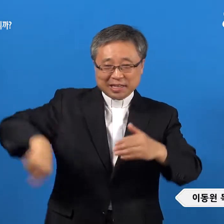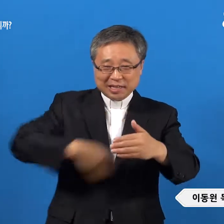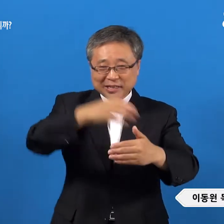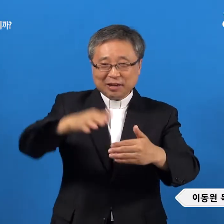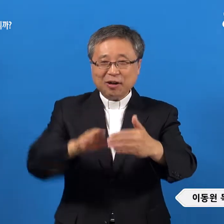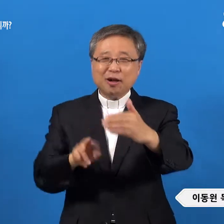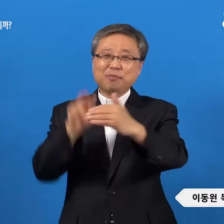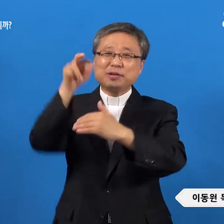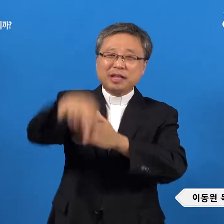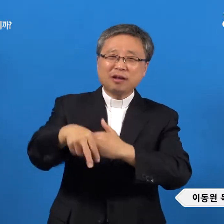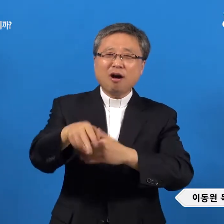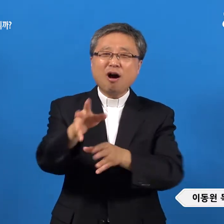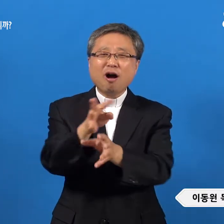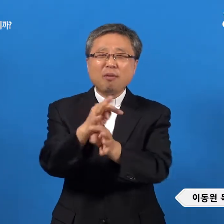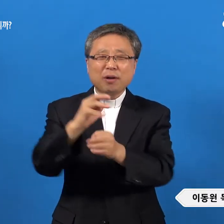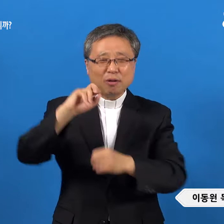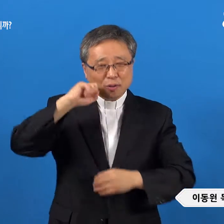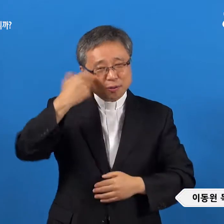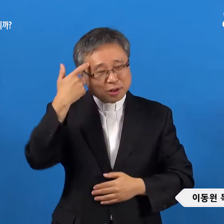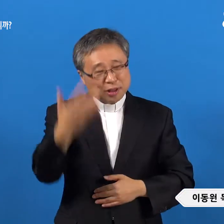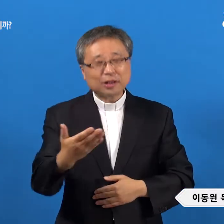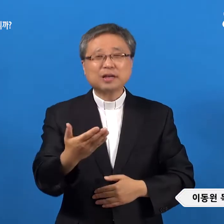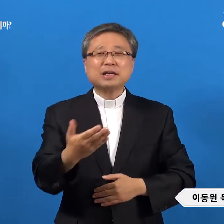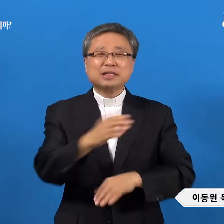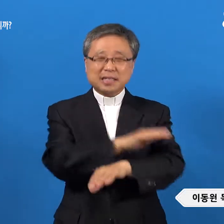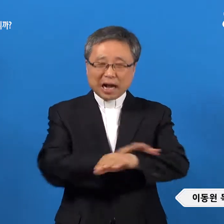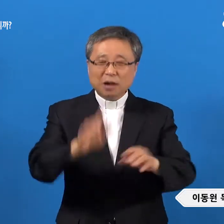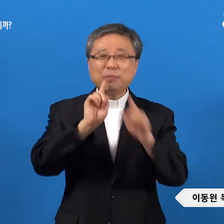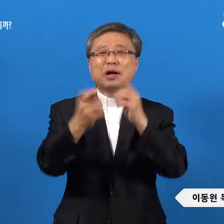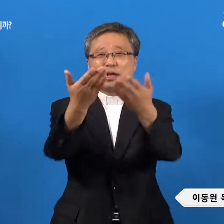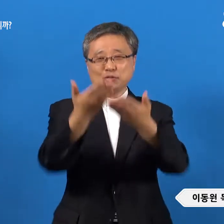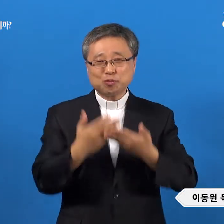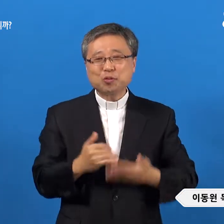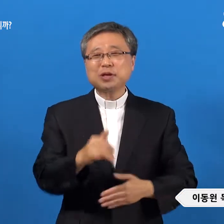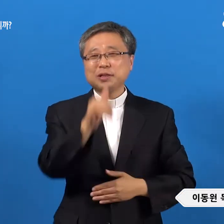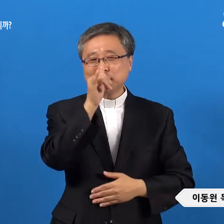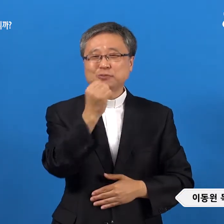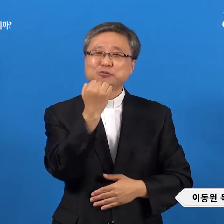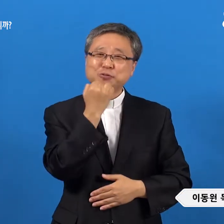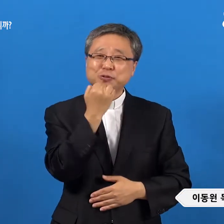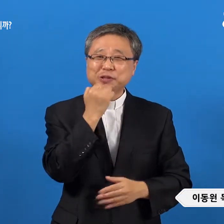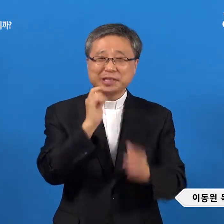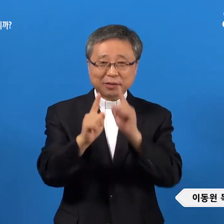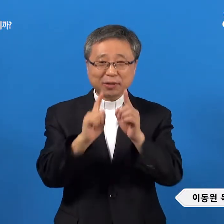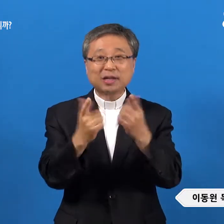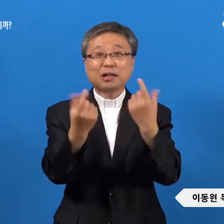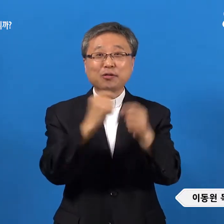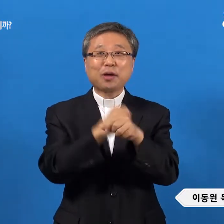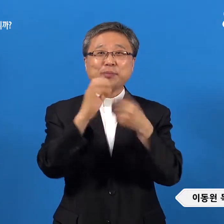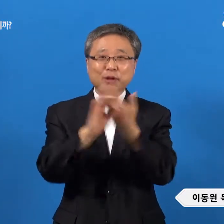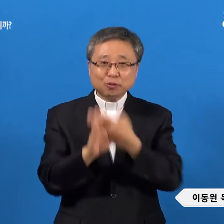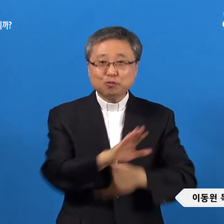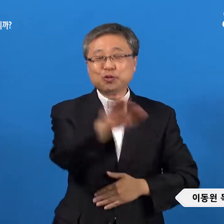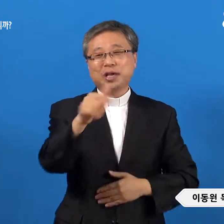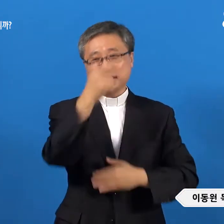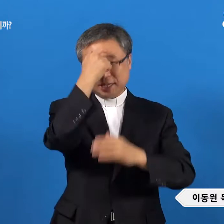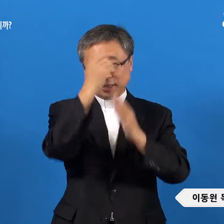벗어난다는 것이 얼마나 어려운 것인가를 풍자하는 그런 유모일 것입니다. 그렇다면 우리의 기도,